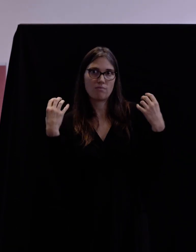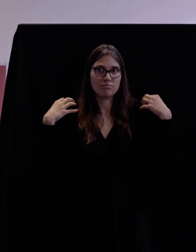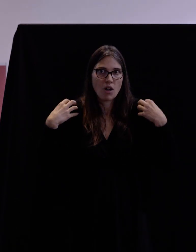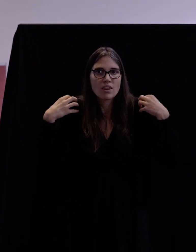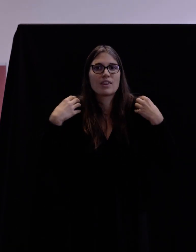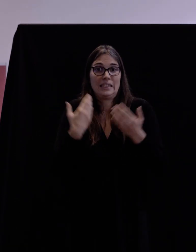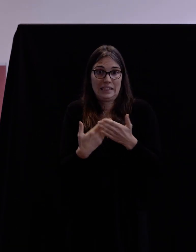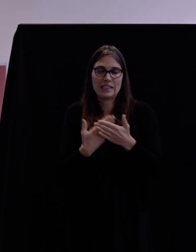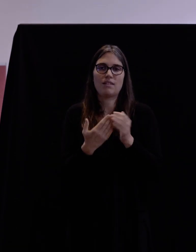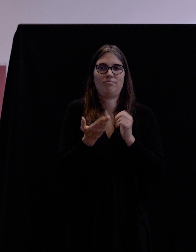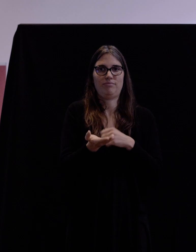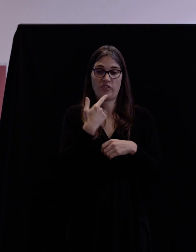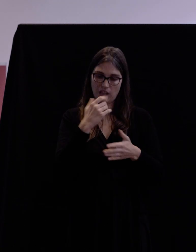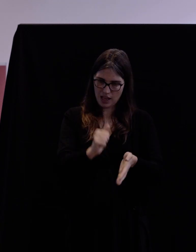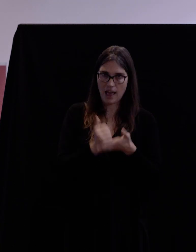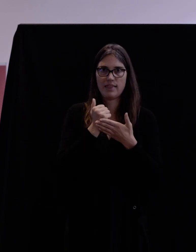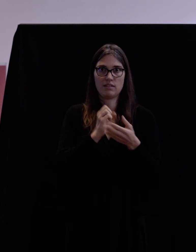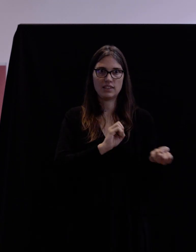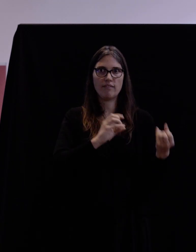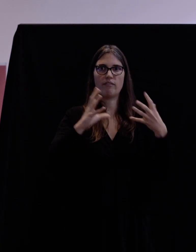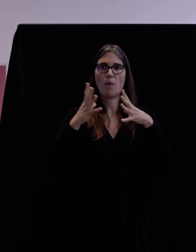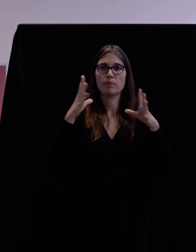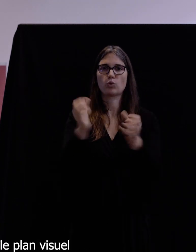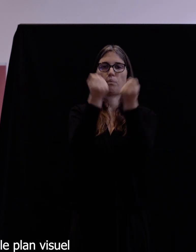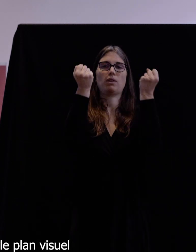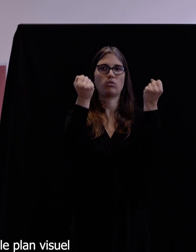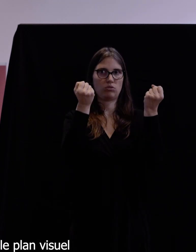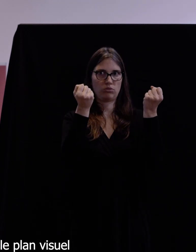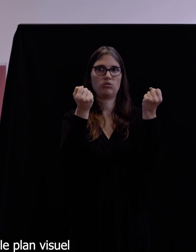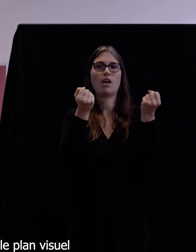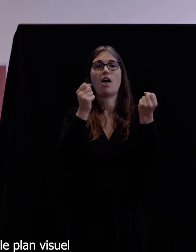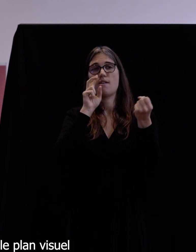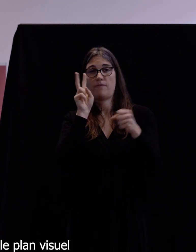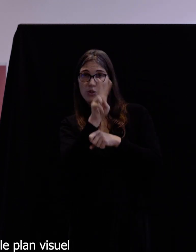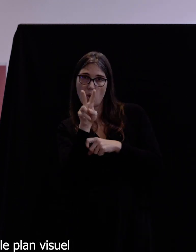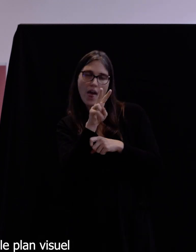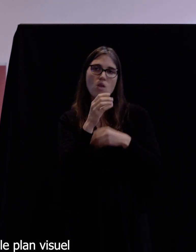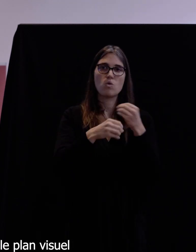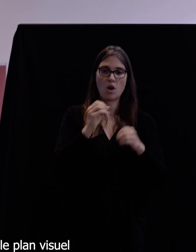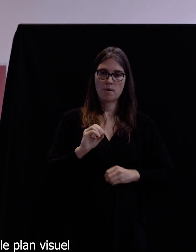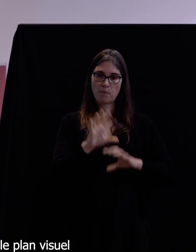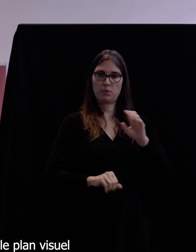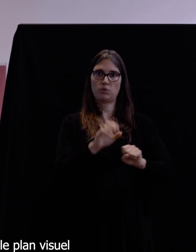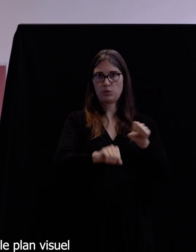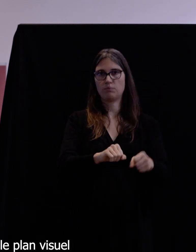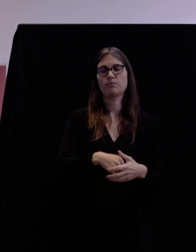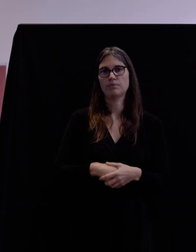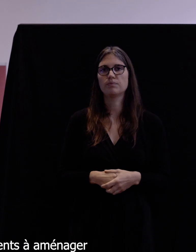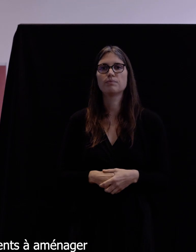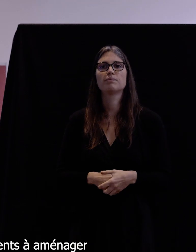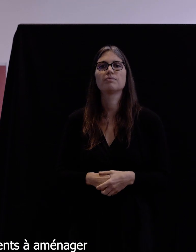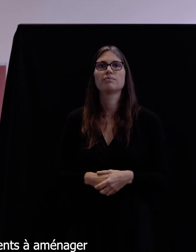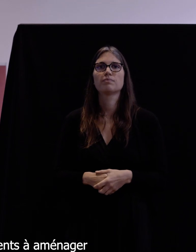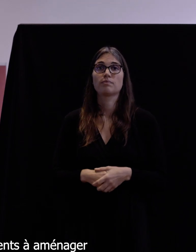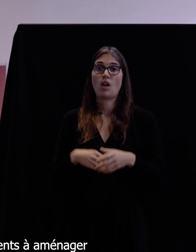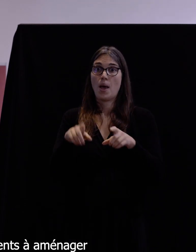aider à développer les capacités des enfants sur le plan visuel ou sur le plan proprioceptif. Ça